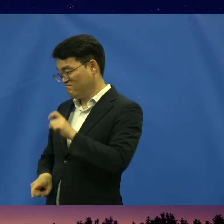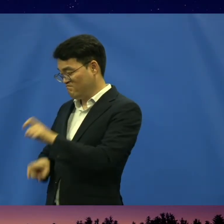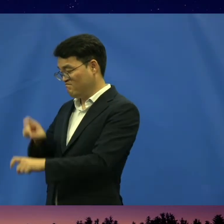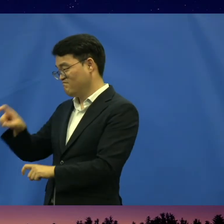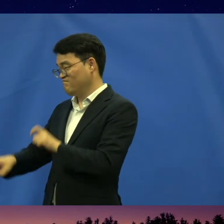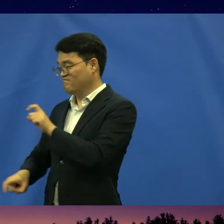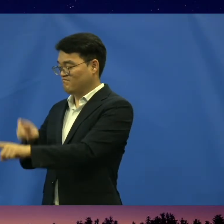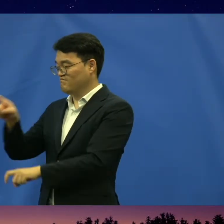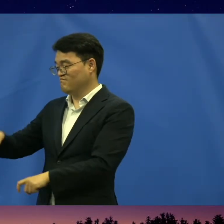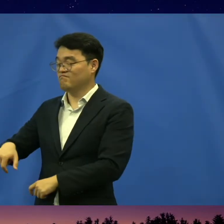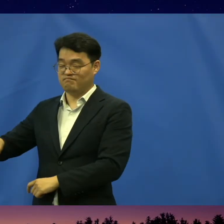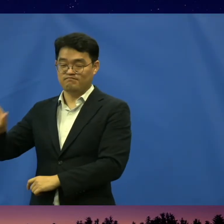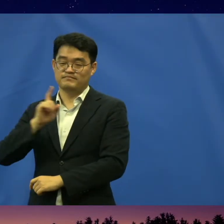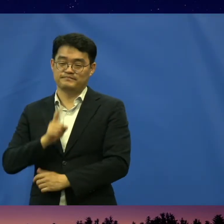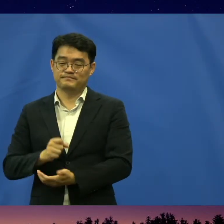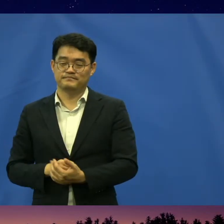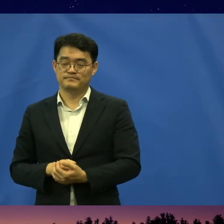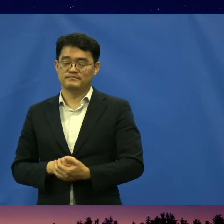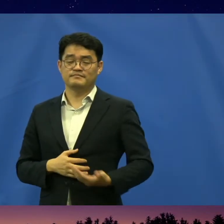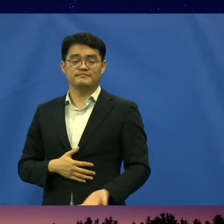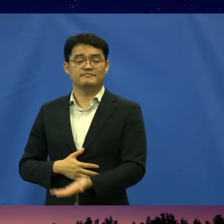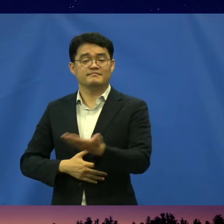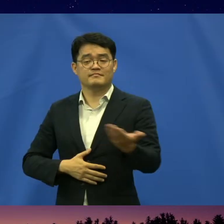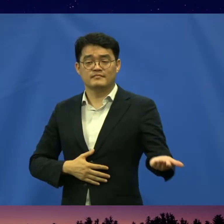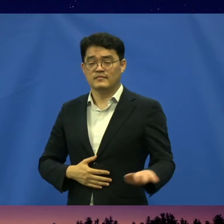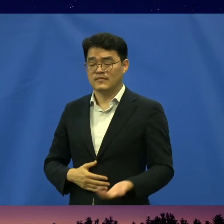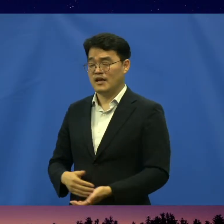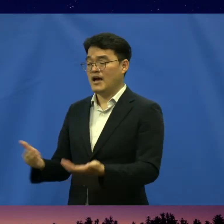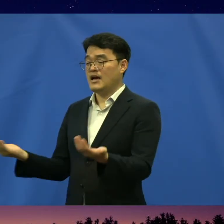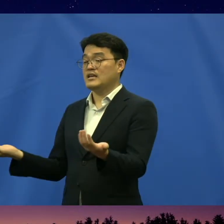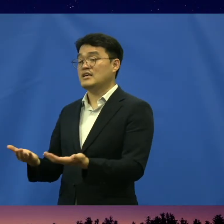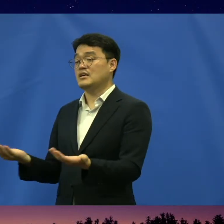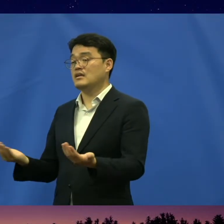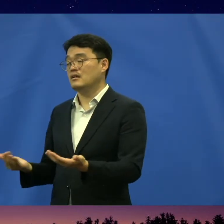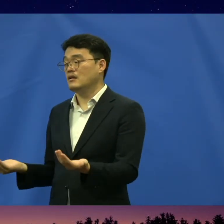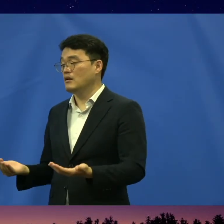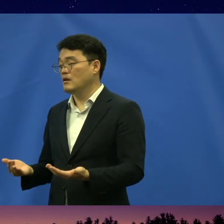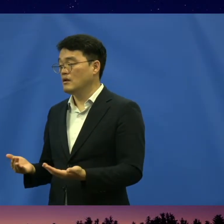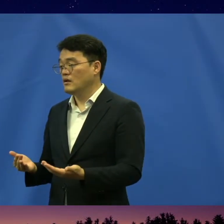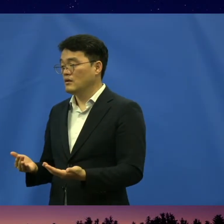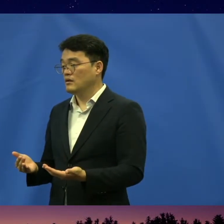여러분, 일을 하지 않는 사람들의 특징이 뭐냐면 남의 말에 귀를 기울이고